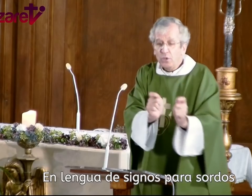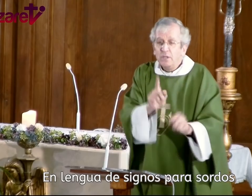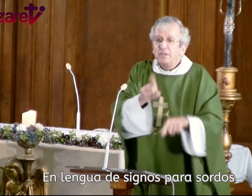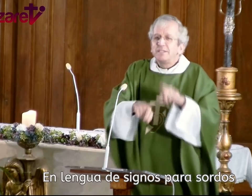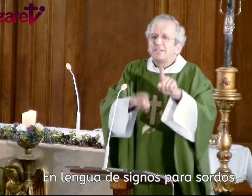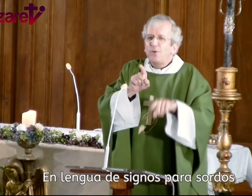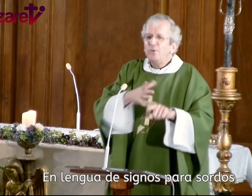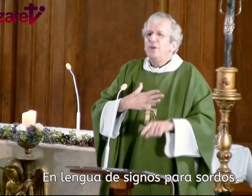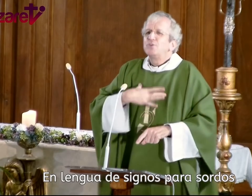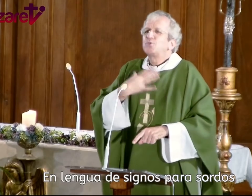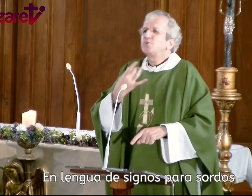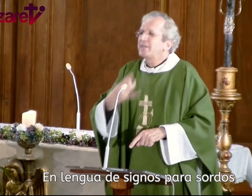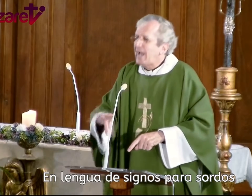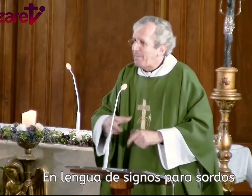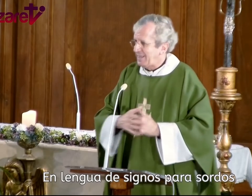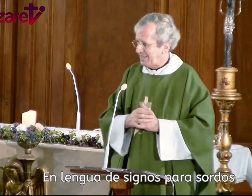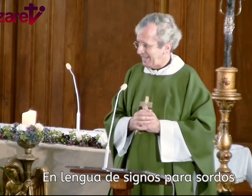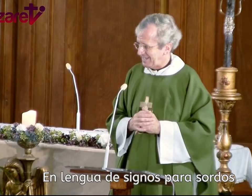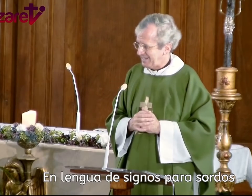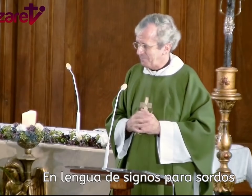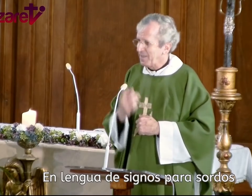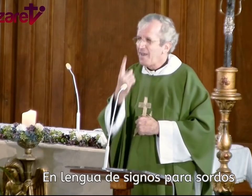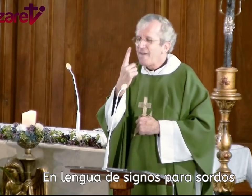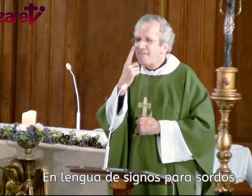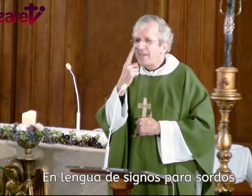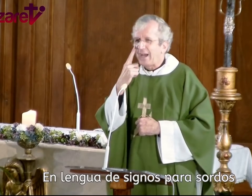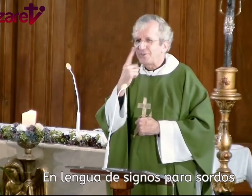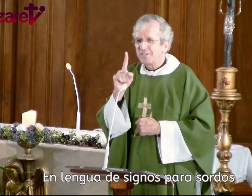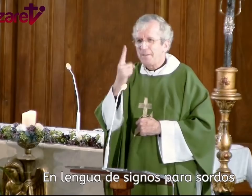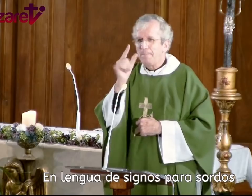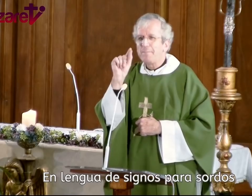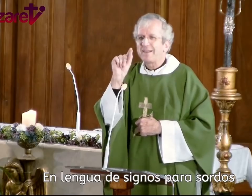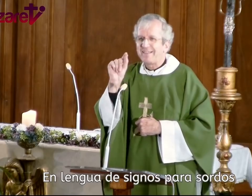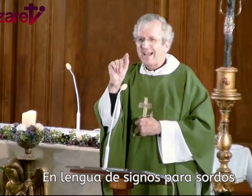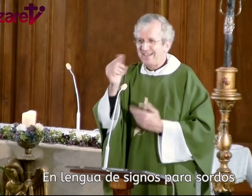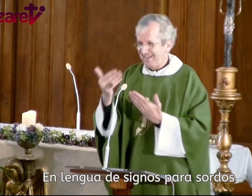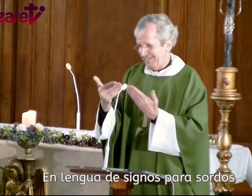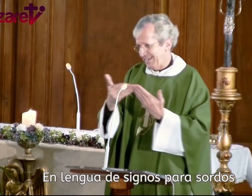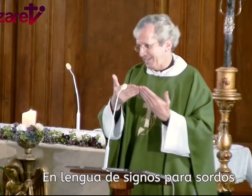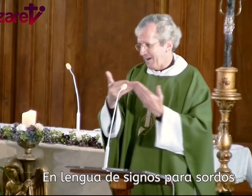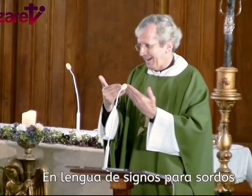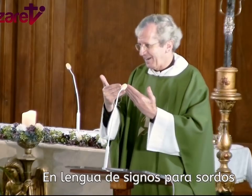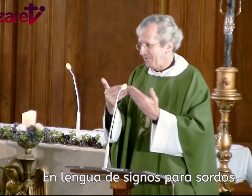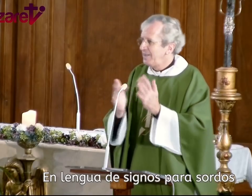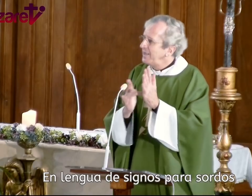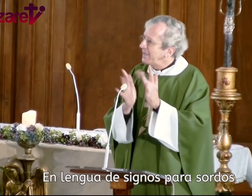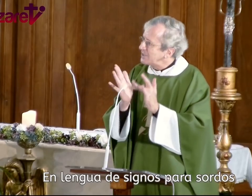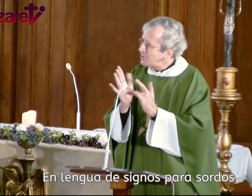Según sus capacidades Fijaros Primer detalle De este Evangelio Jesús